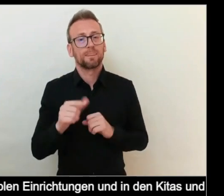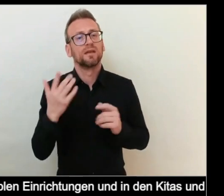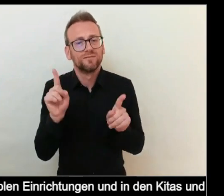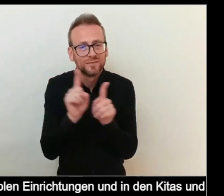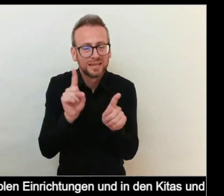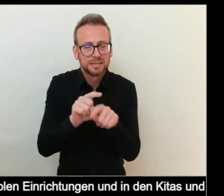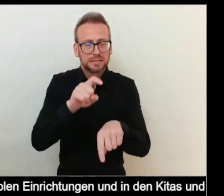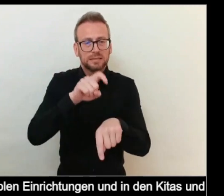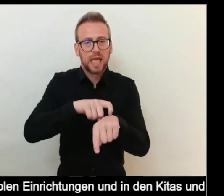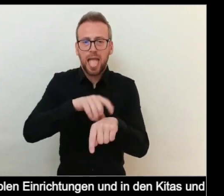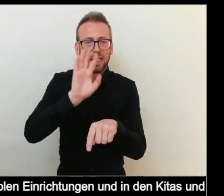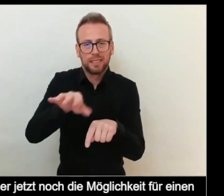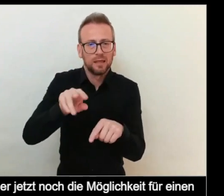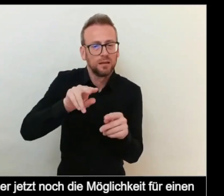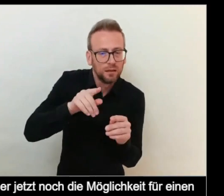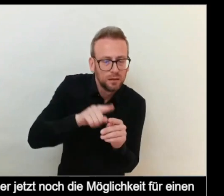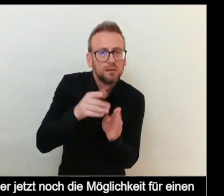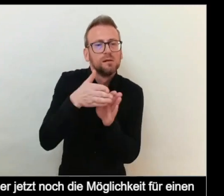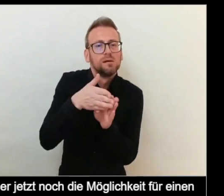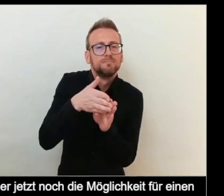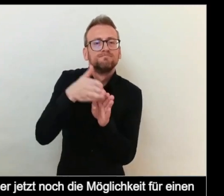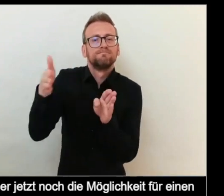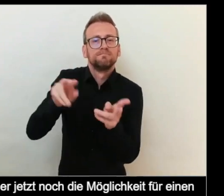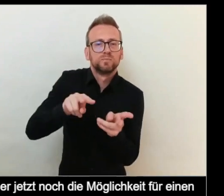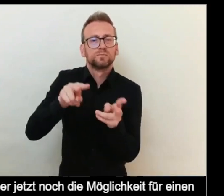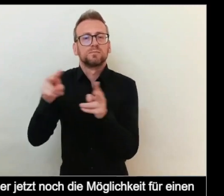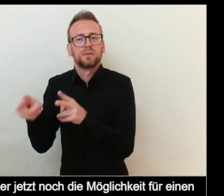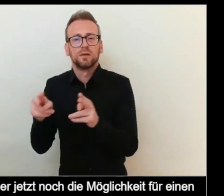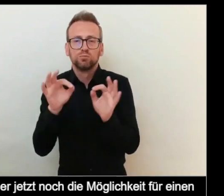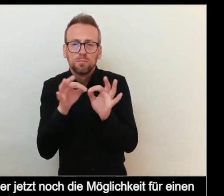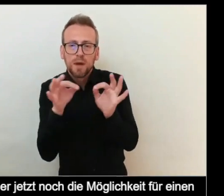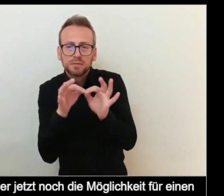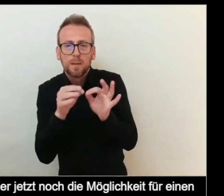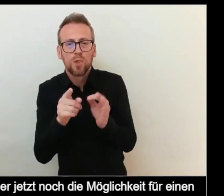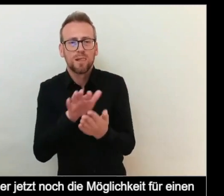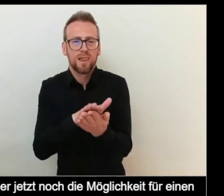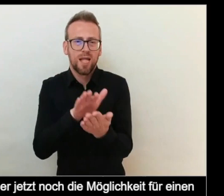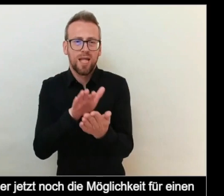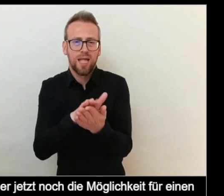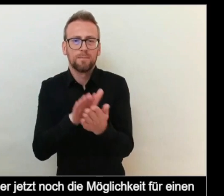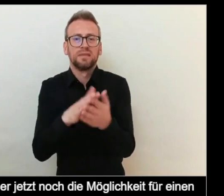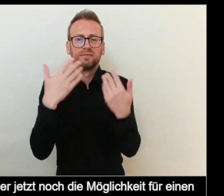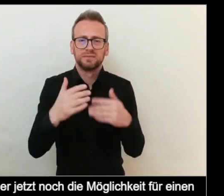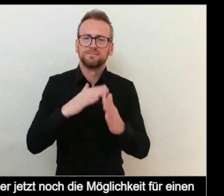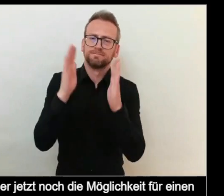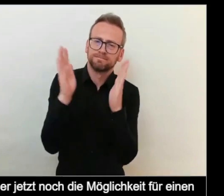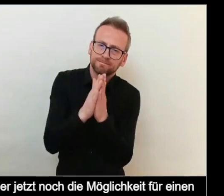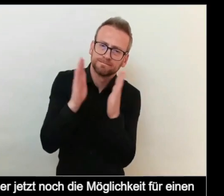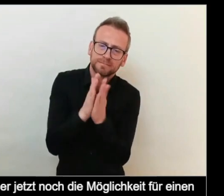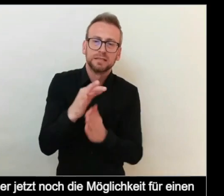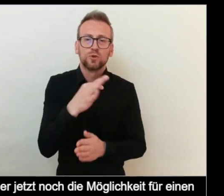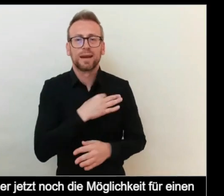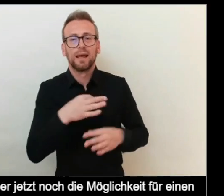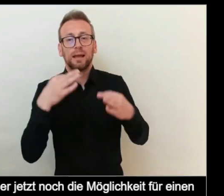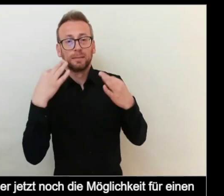die Übergangsregelung bis zum 2. April noch nützen wollen. Interessant ist eben, dass auch der Bundesgesundheitsminister darauf hinweist